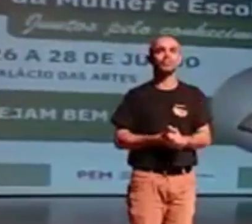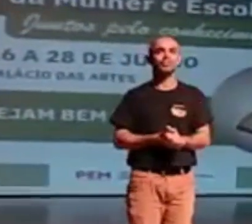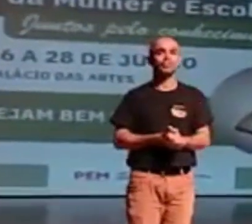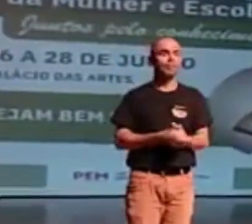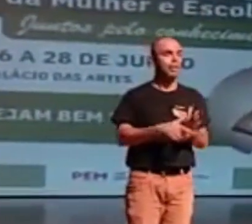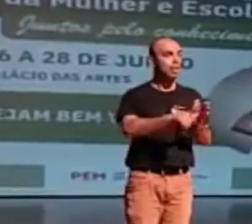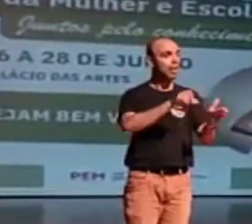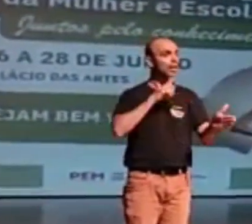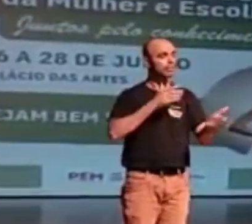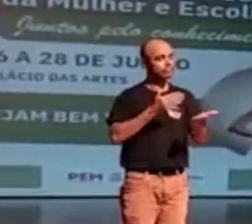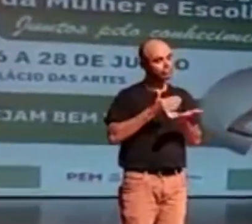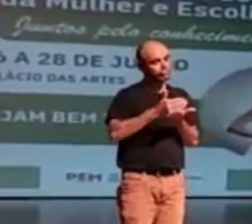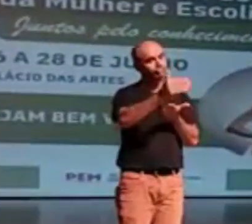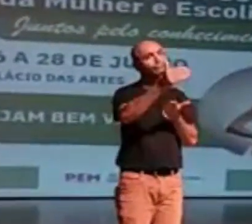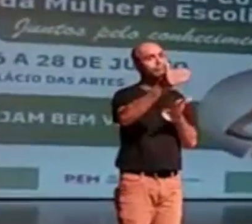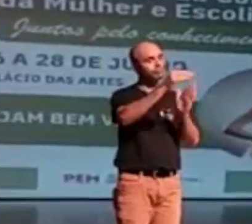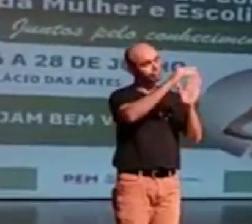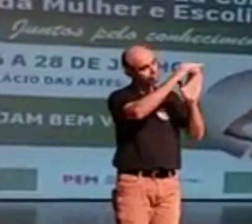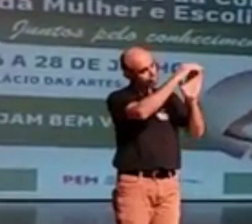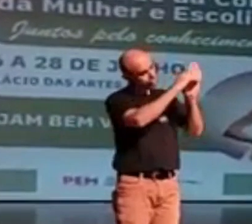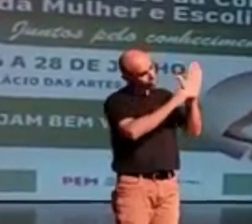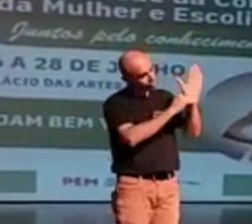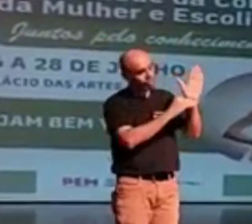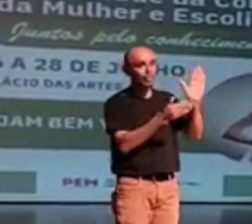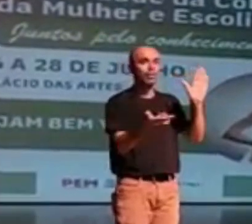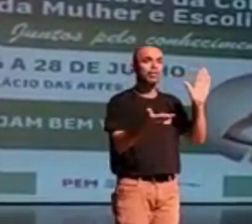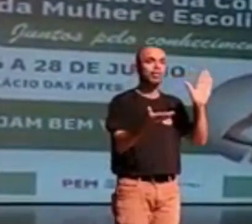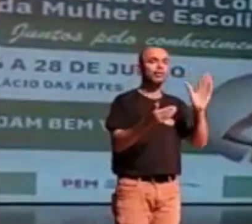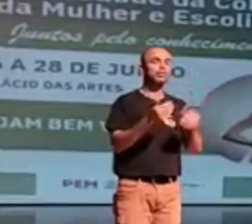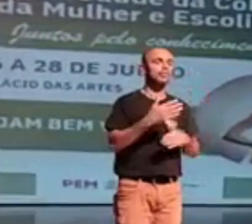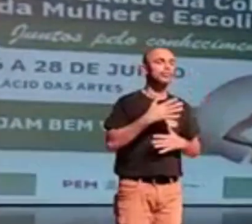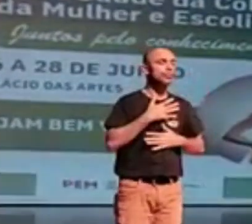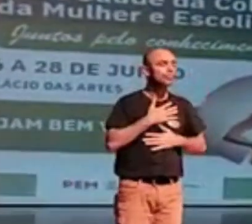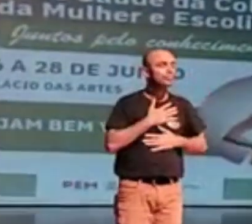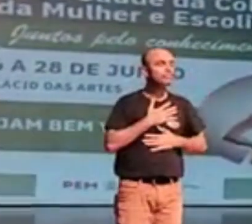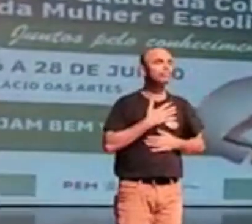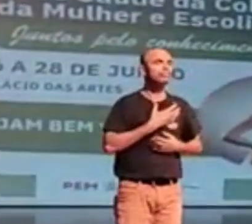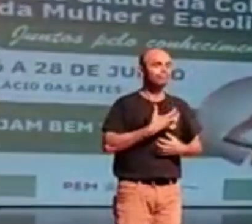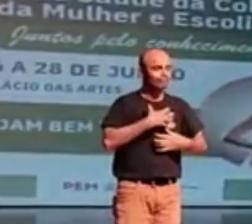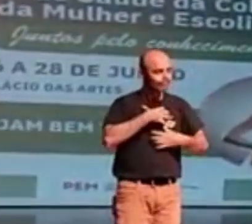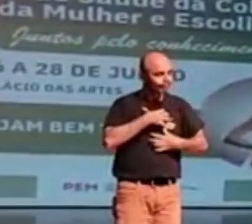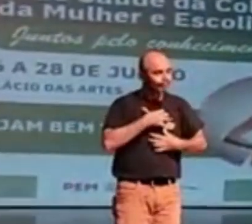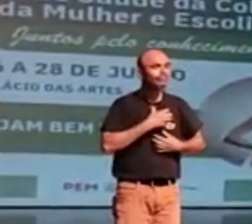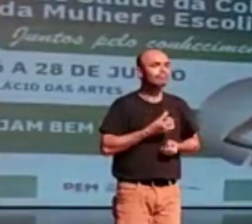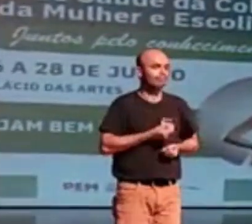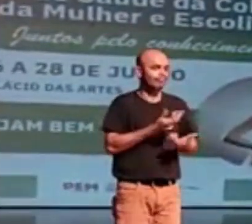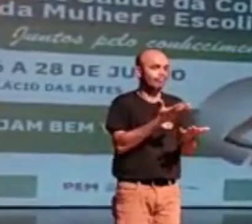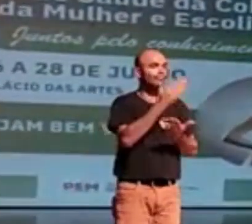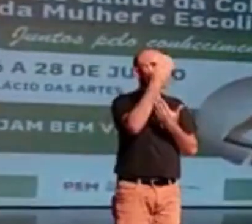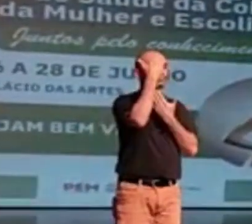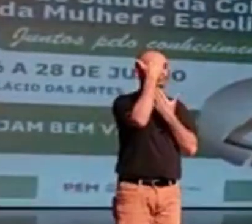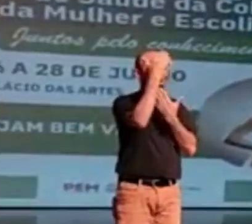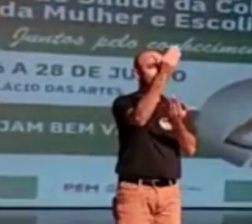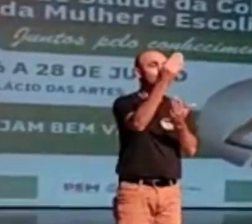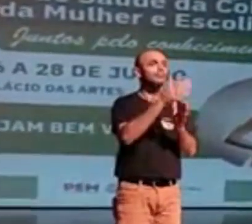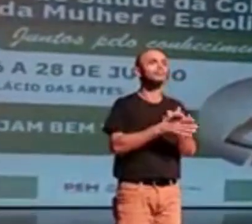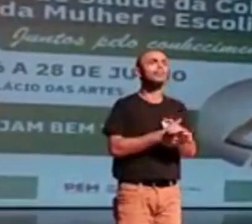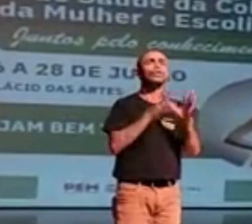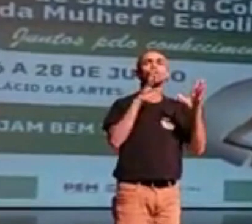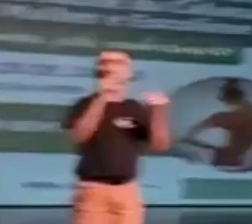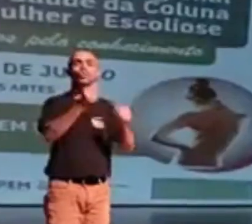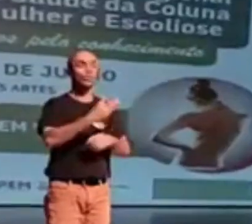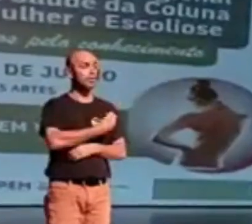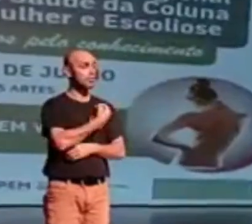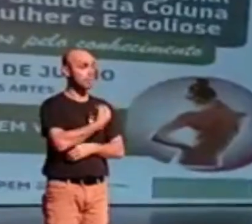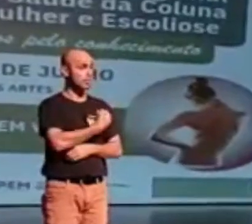dar início às atividades programadas para hoje, gostaria de expressar meu sincero agradecimento a todos os